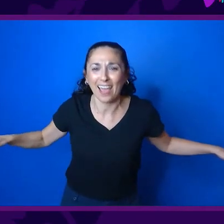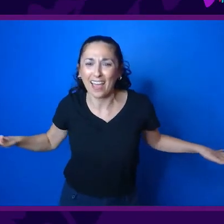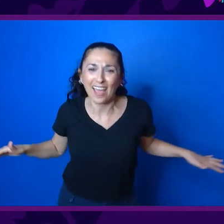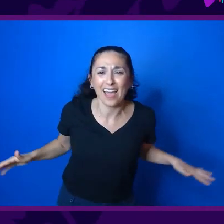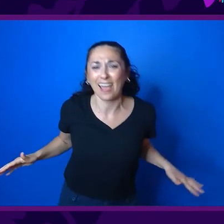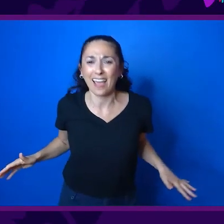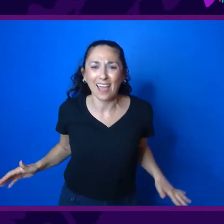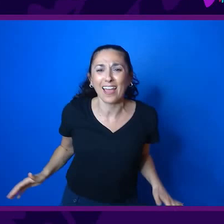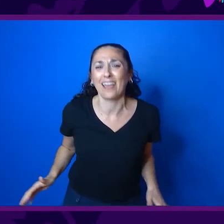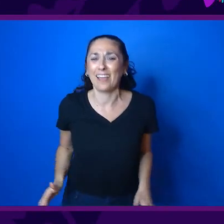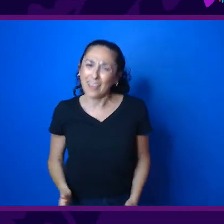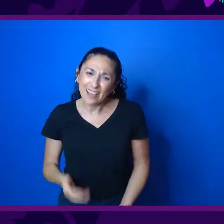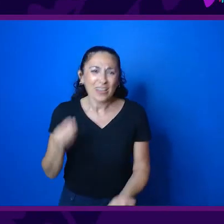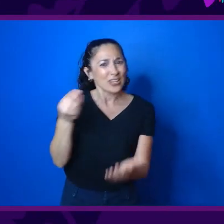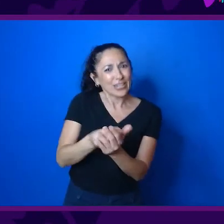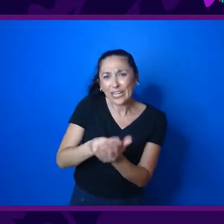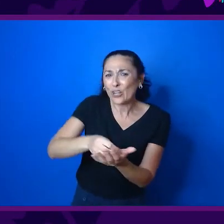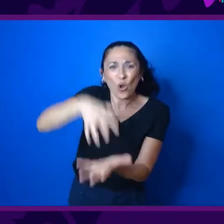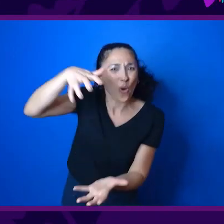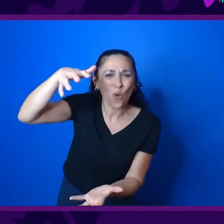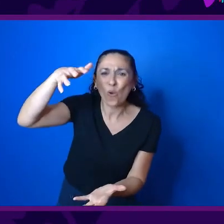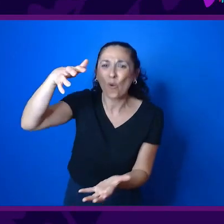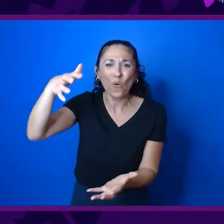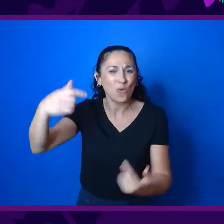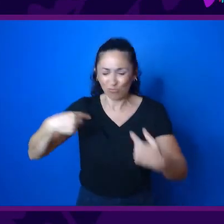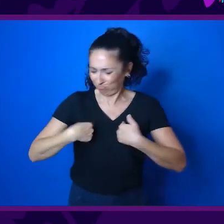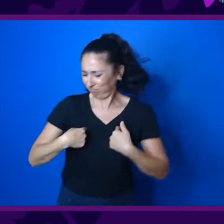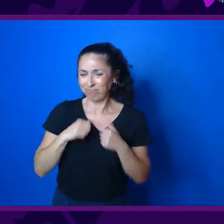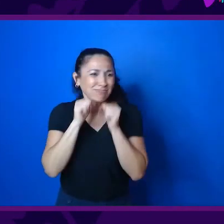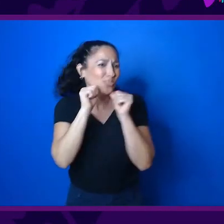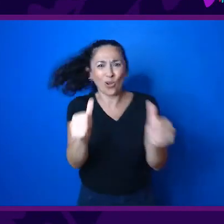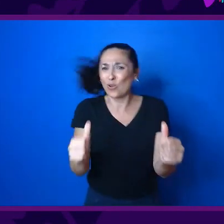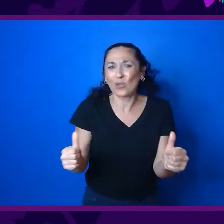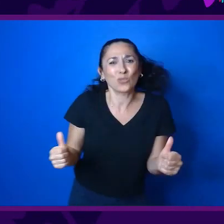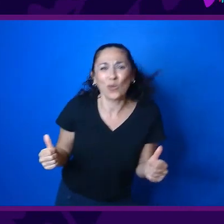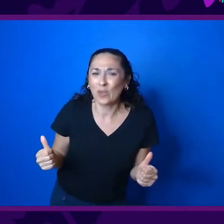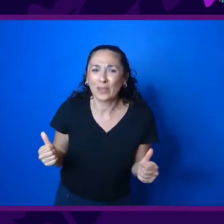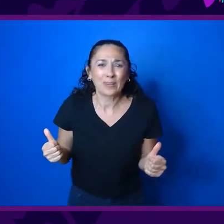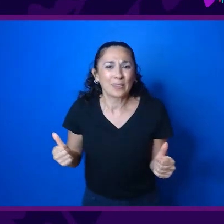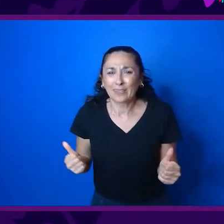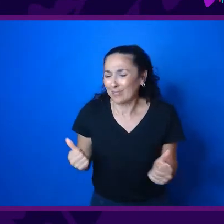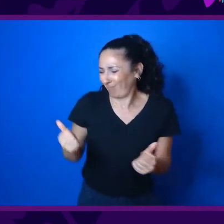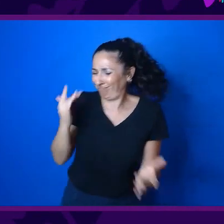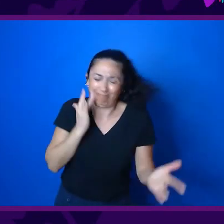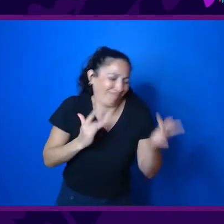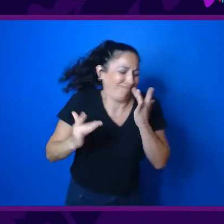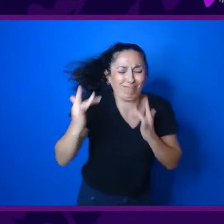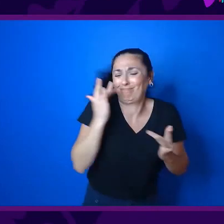Rico, no lo soy, lo poquito que yo